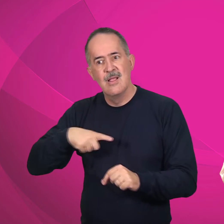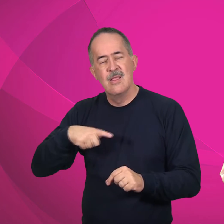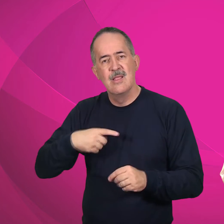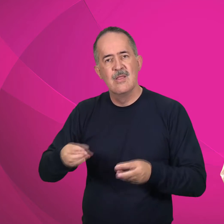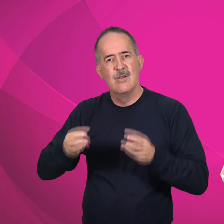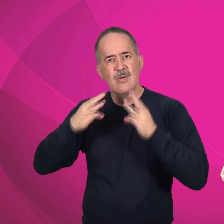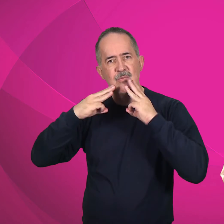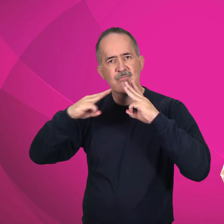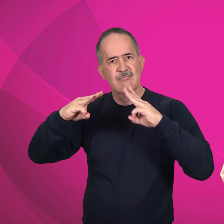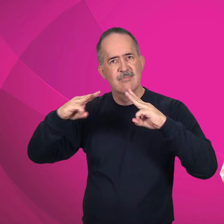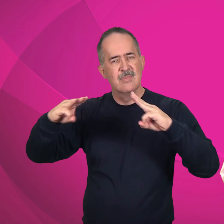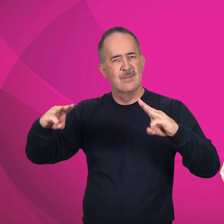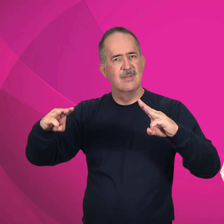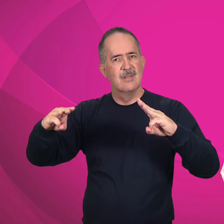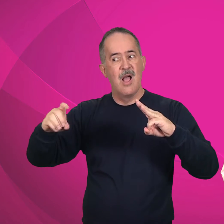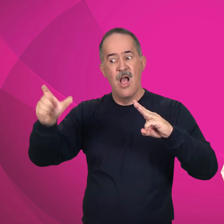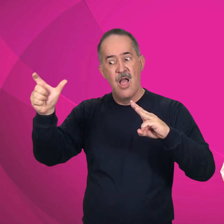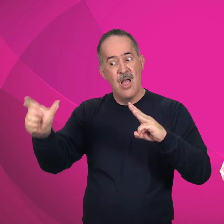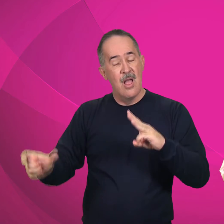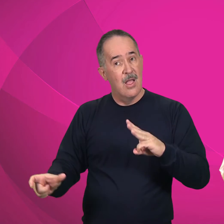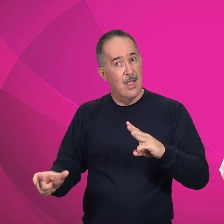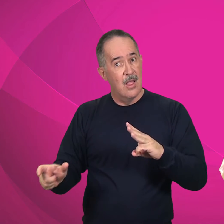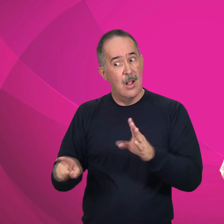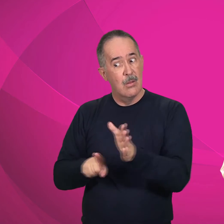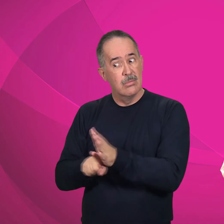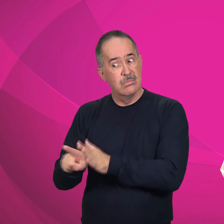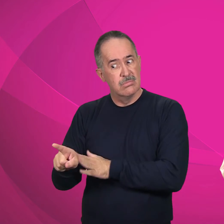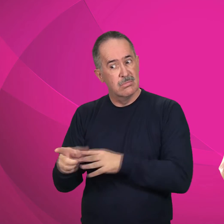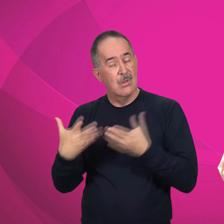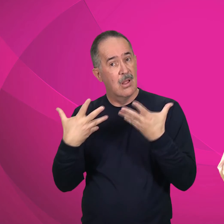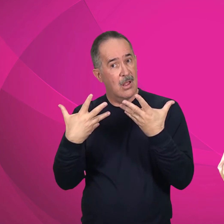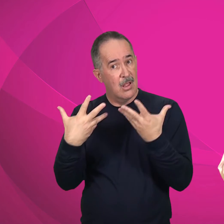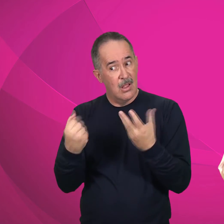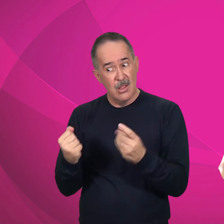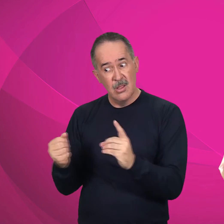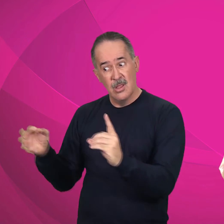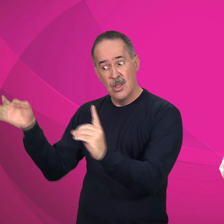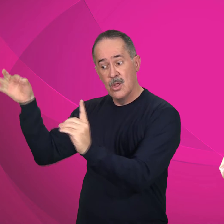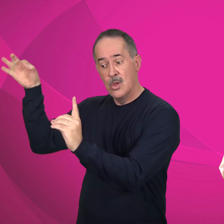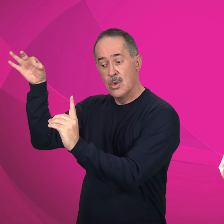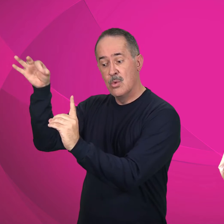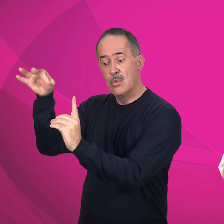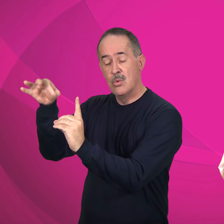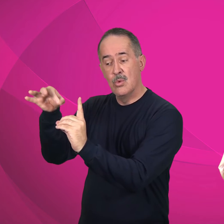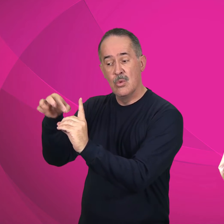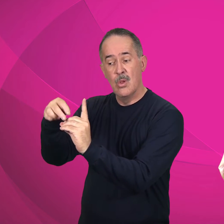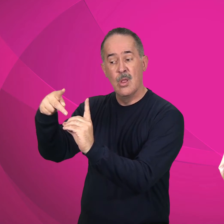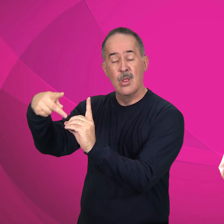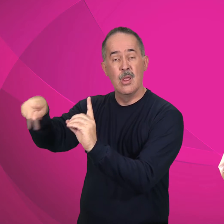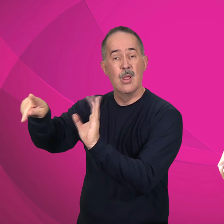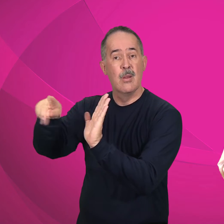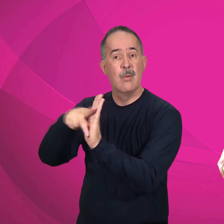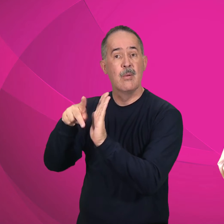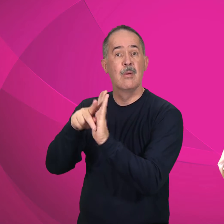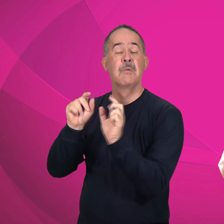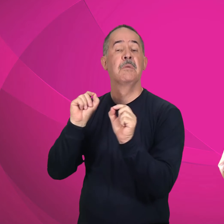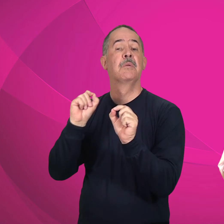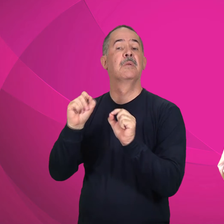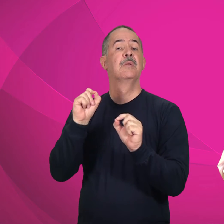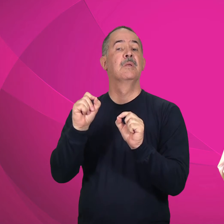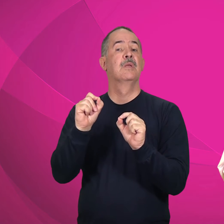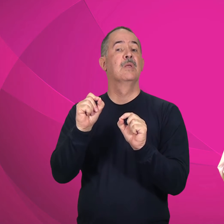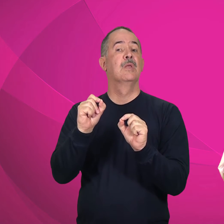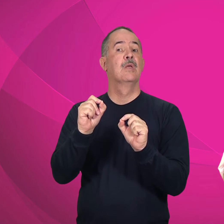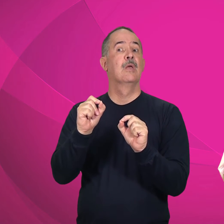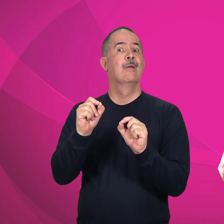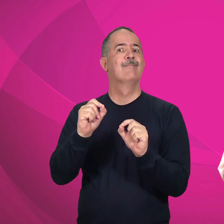uma missão e que ela aceite hospedar nela mesma aquele